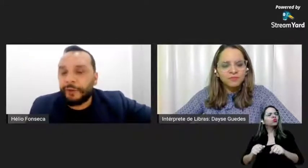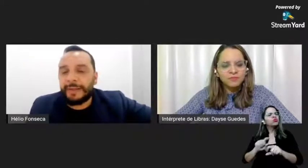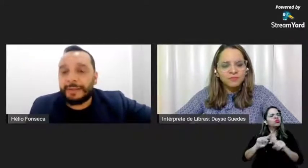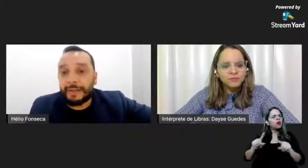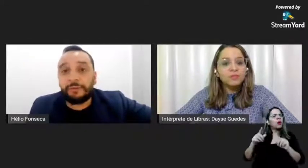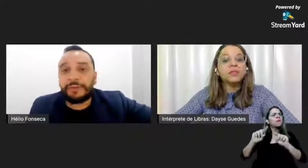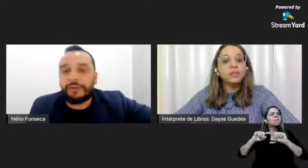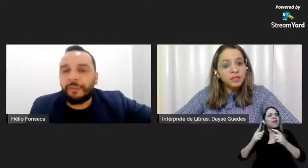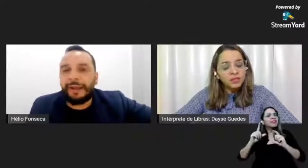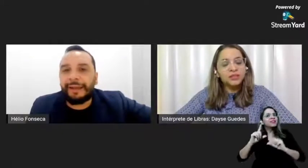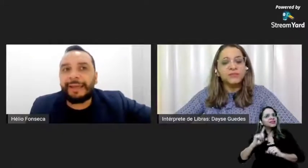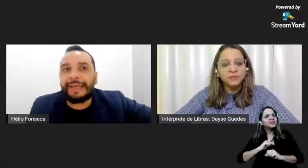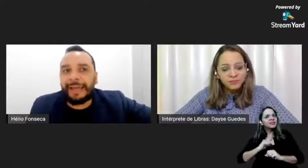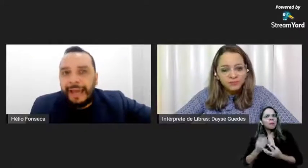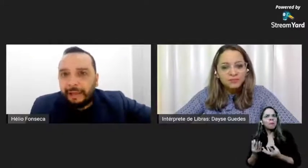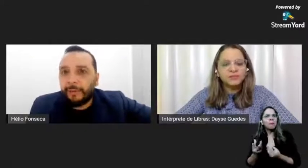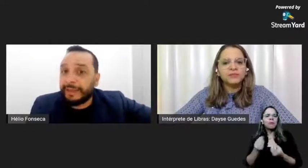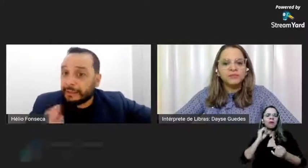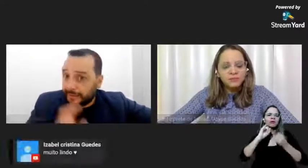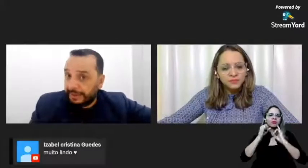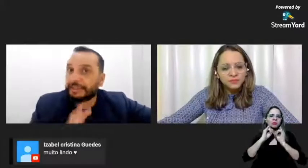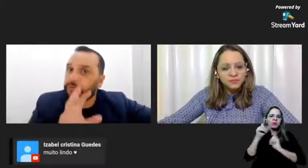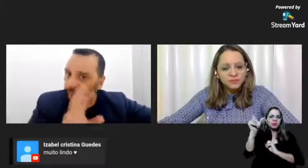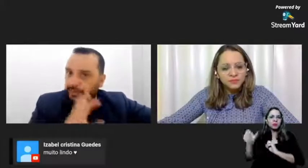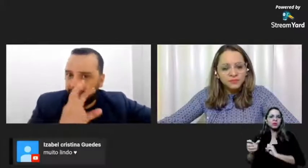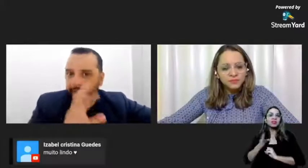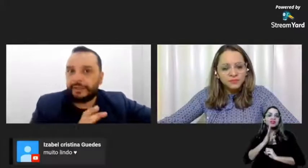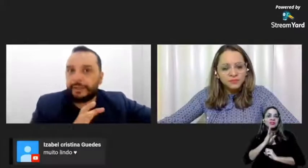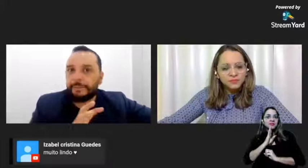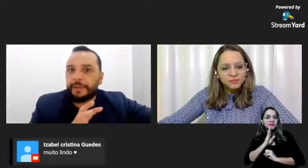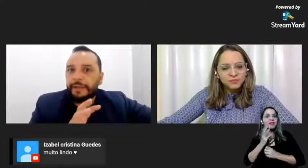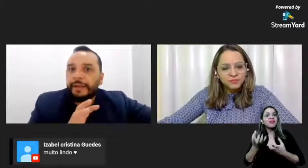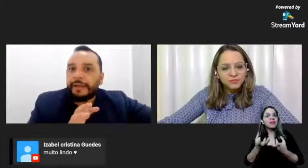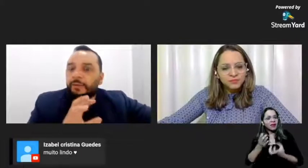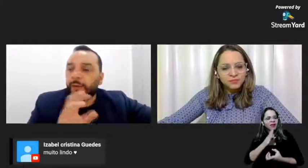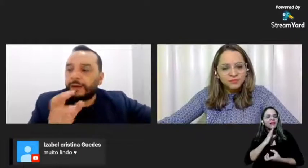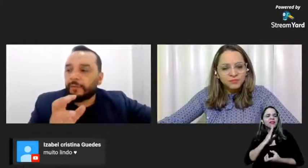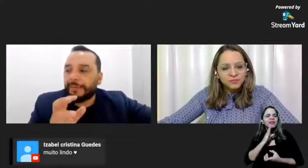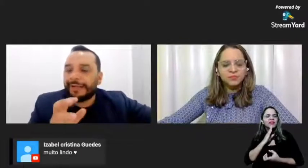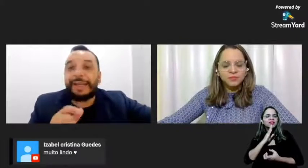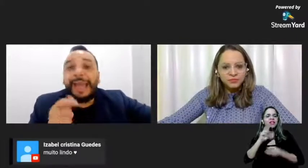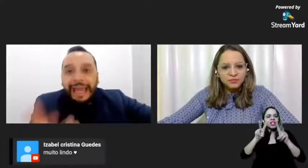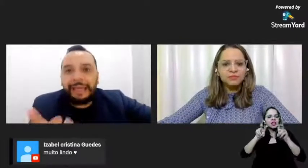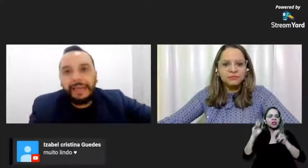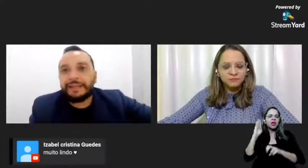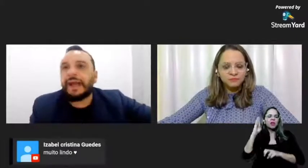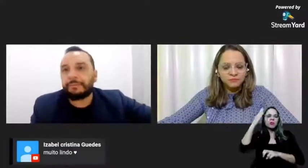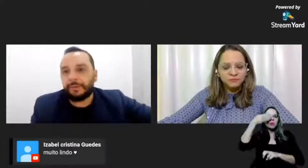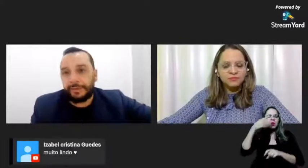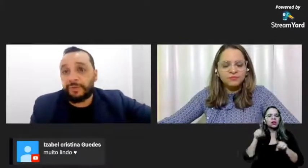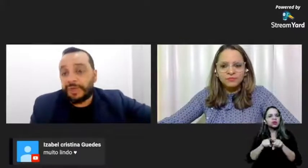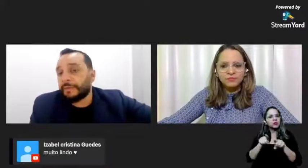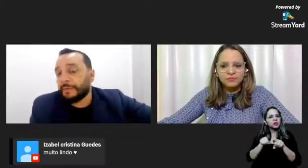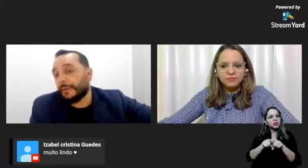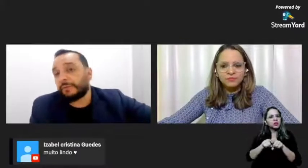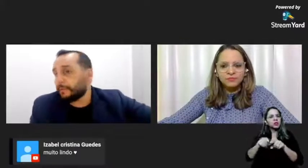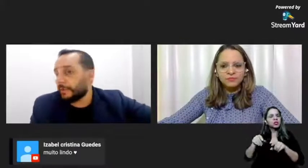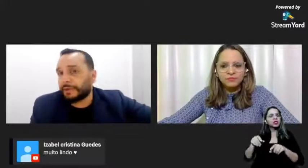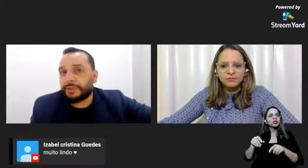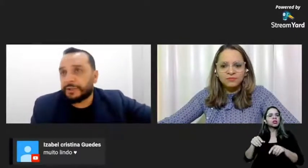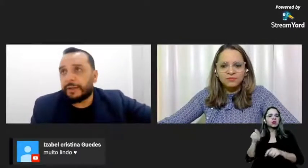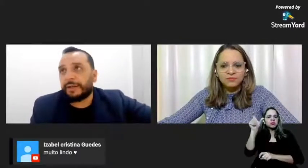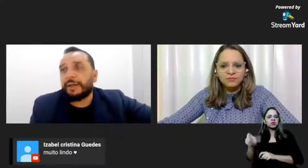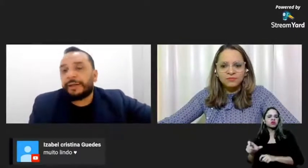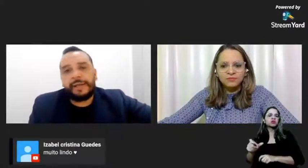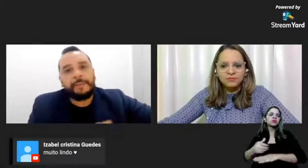muita informação, tanto para quem quer conhecer a surdo-cegueira, quanto para quem é guia intérprete. O pessoal sempre me pergunta, eu